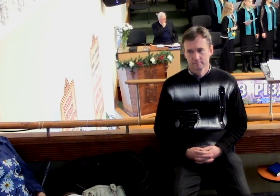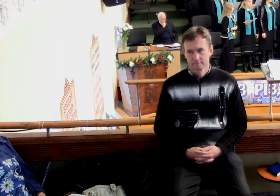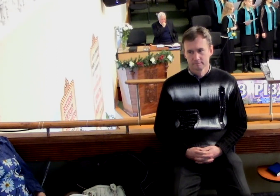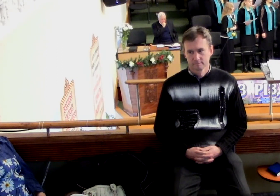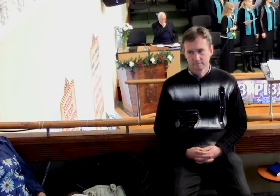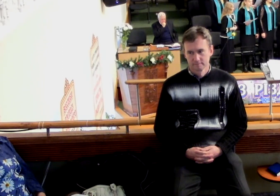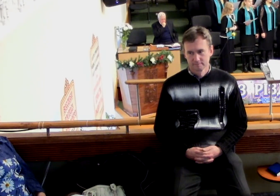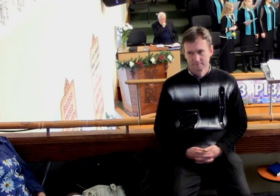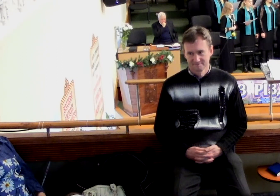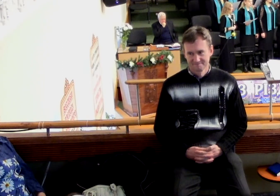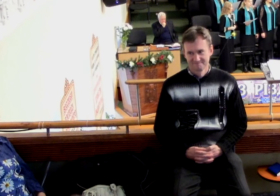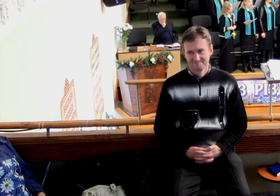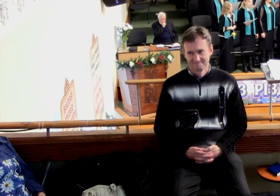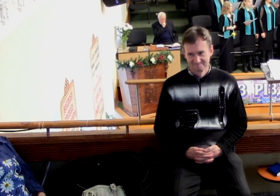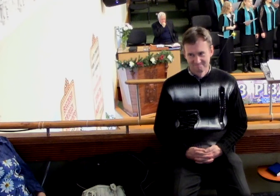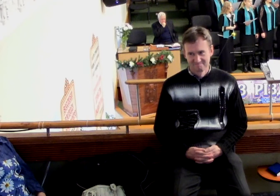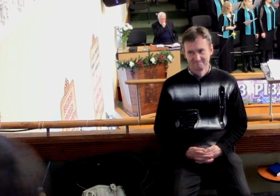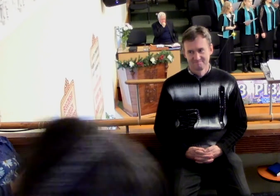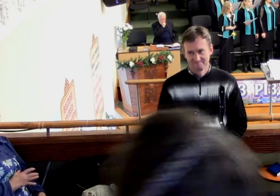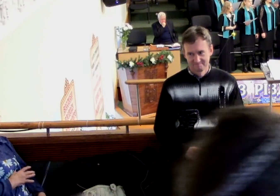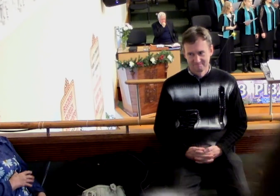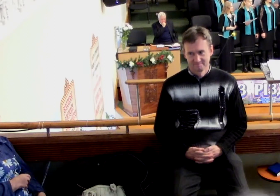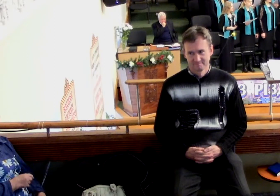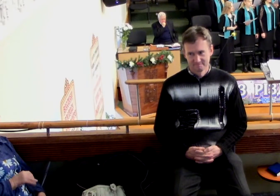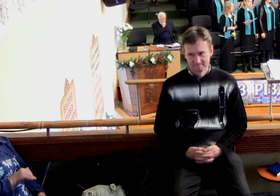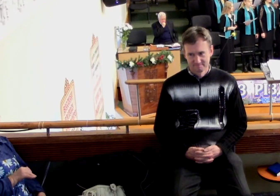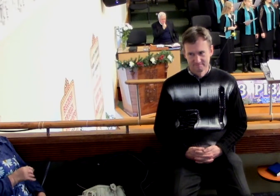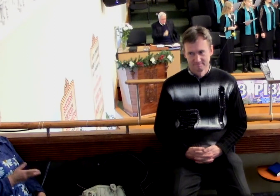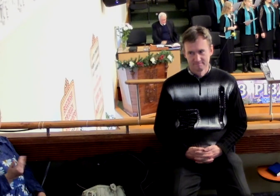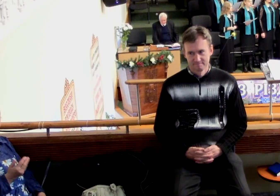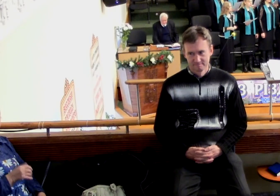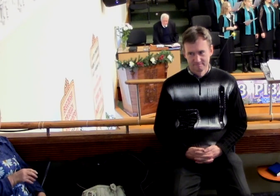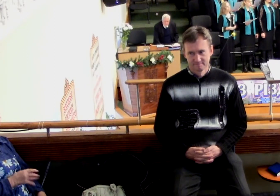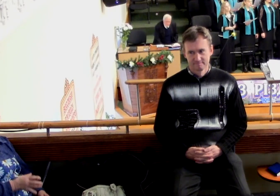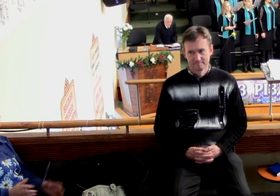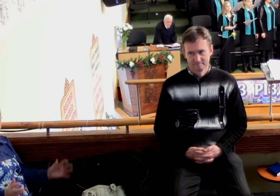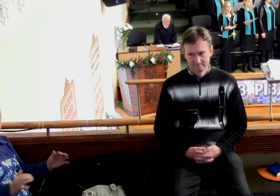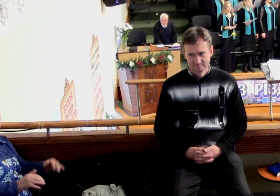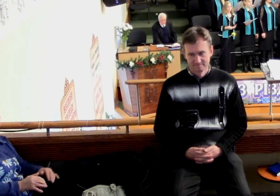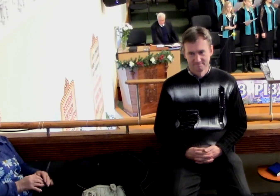Thank you.